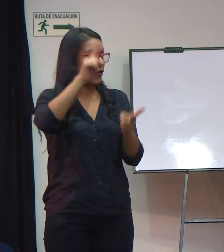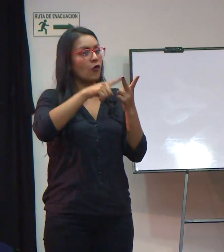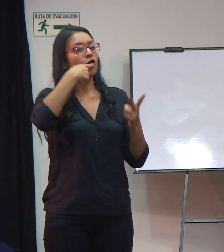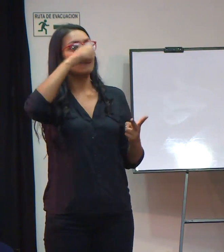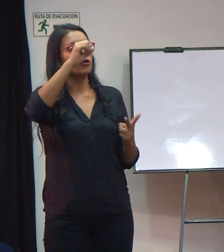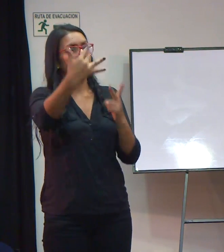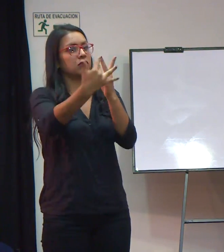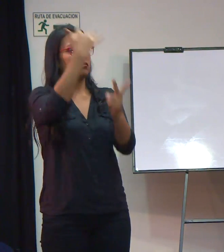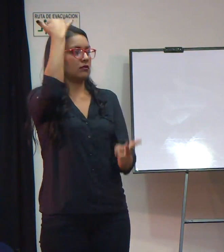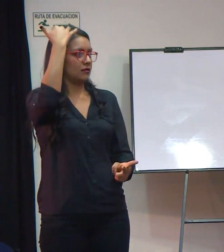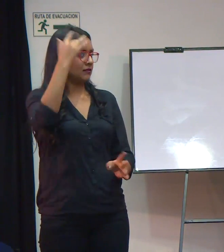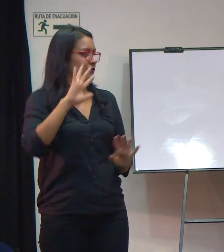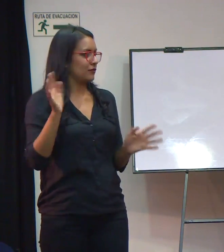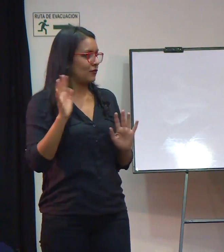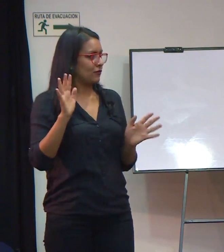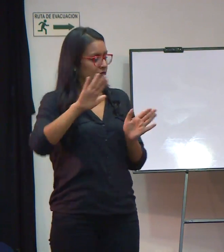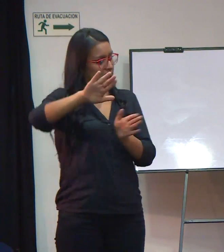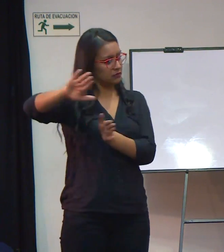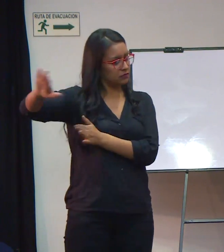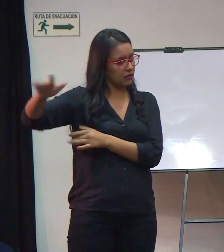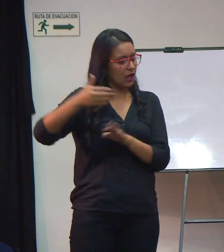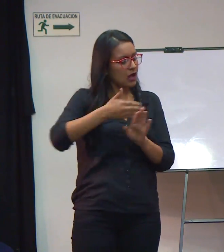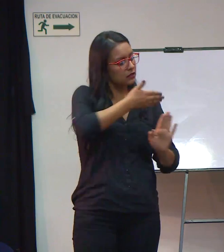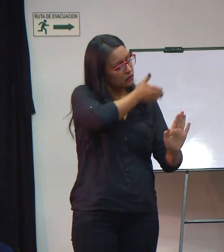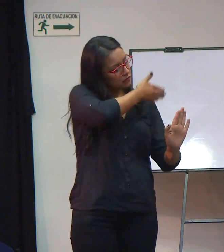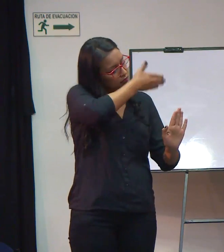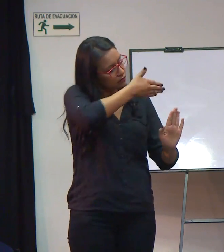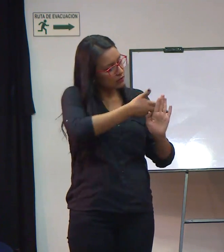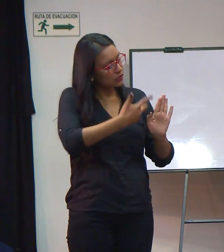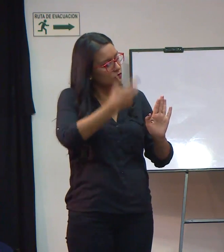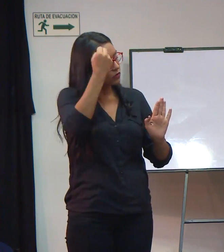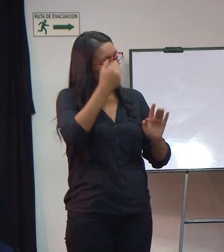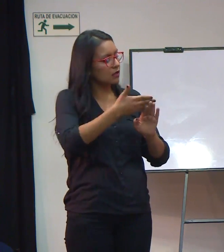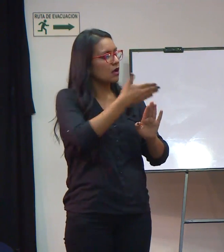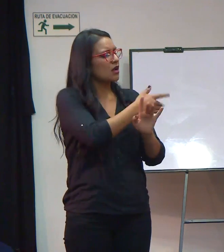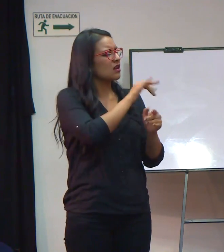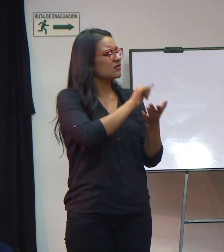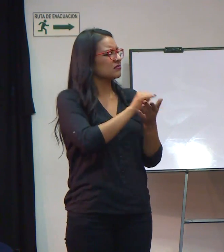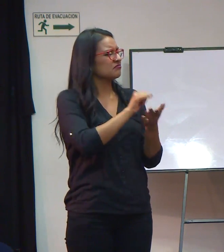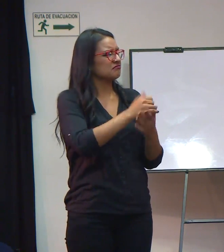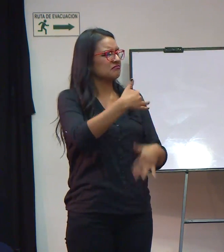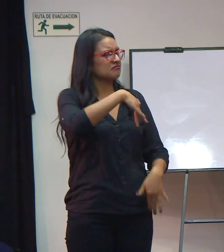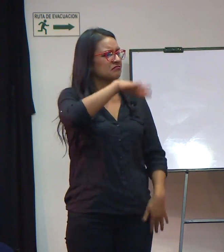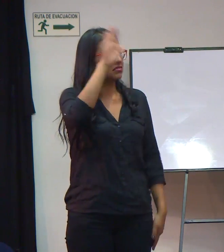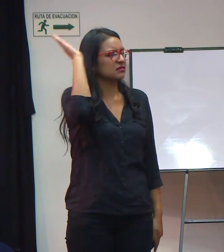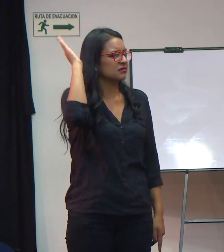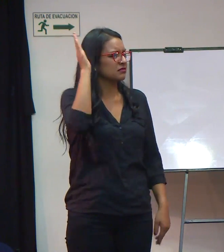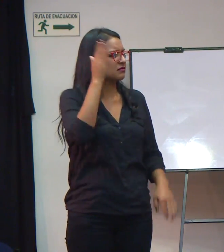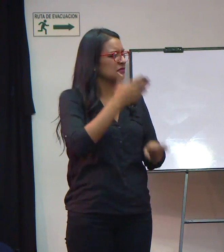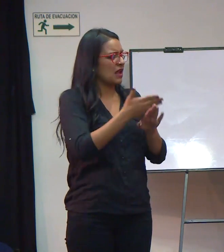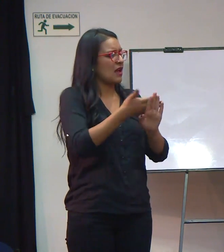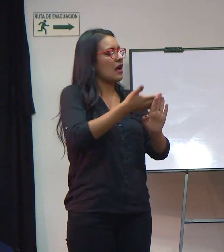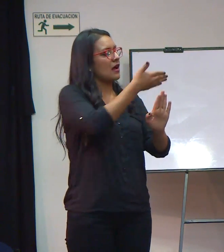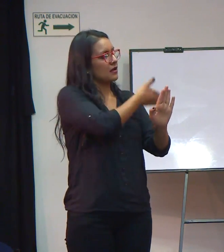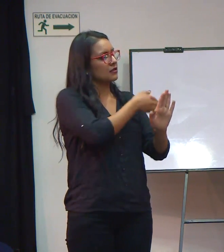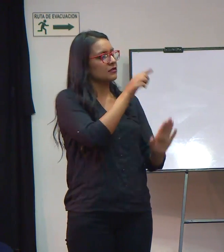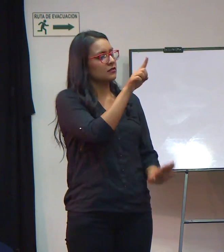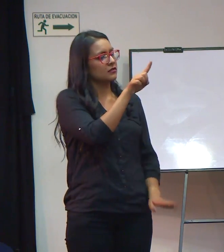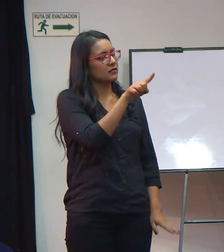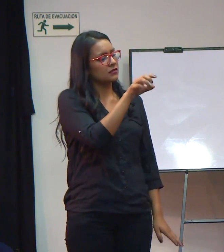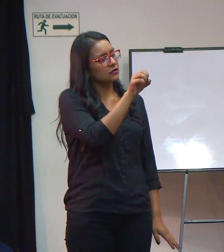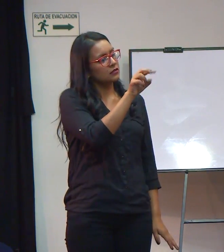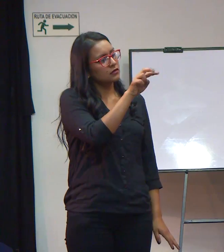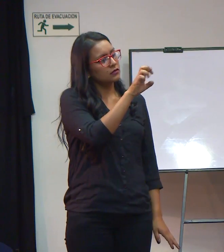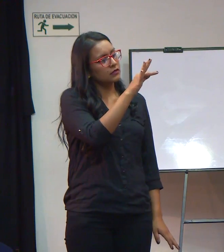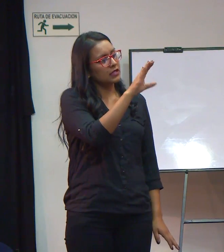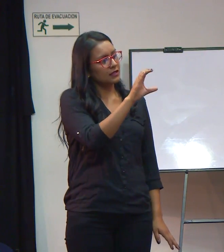rusa, sino más allá de los antecedentes históricos antes de, o sea, la Unión Soviética hacia atrás, la parte